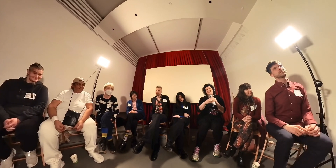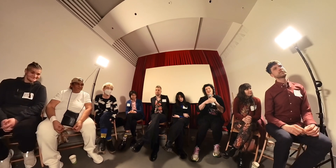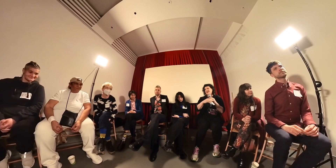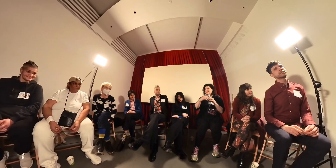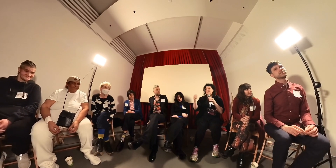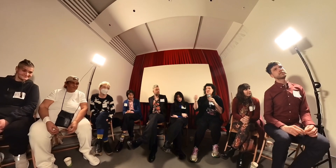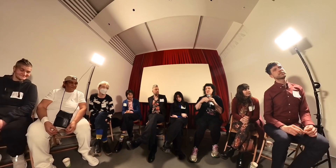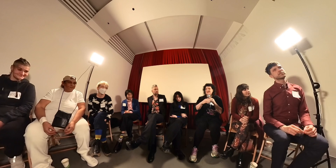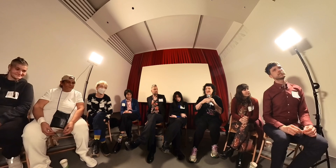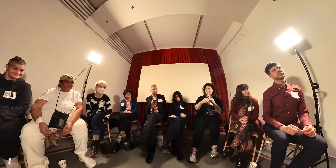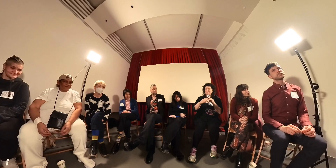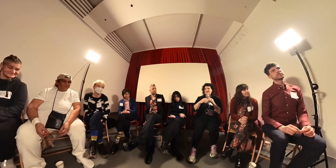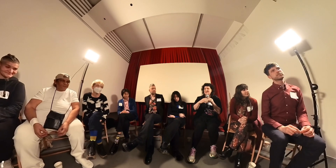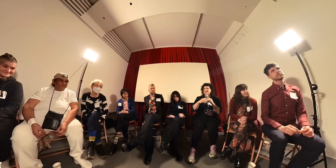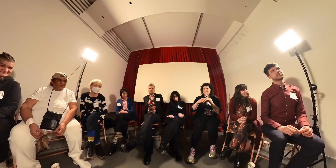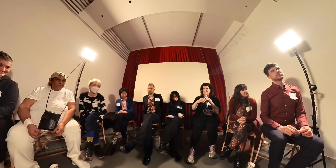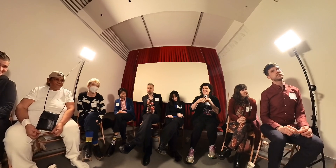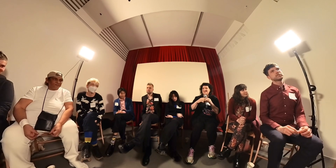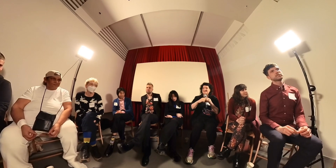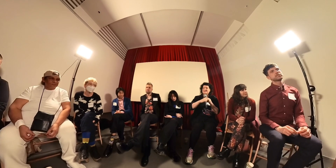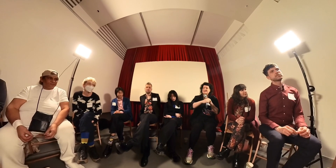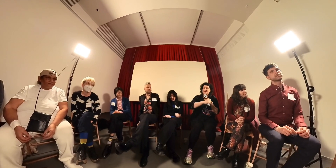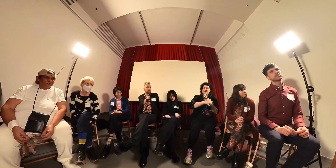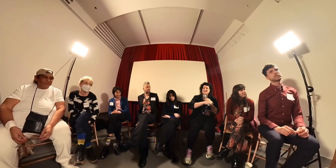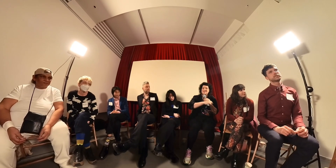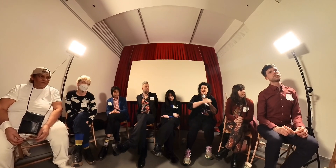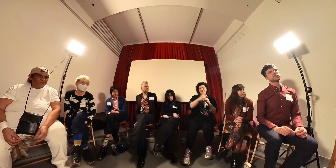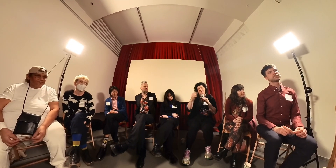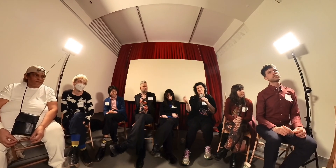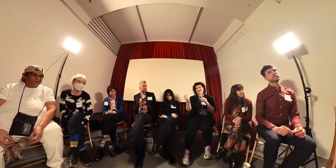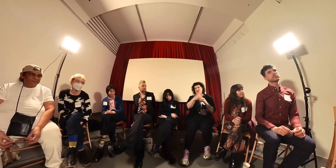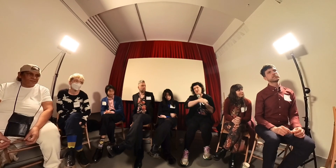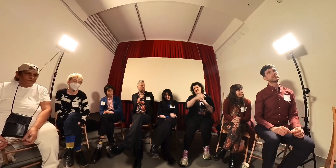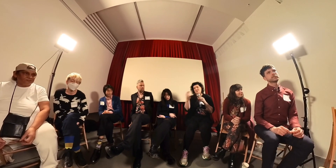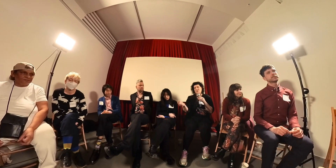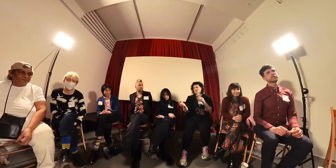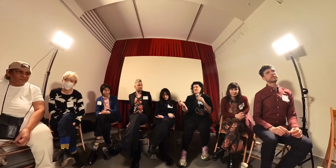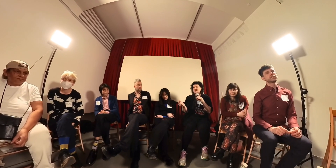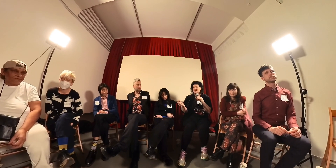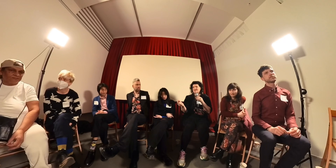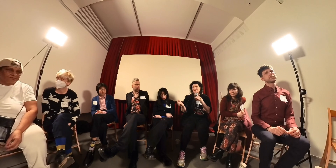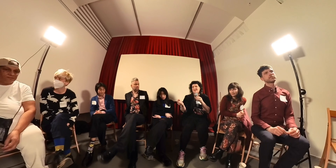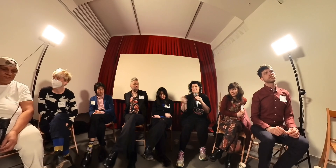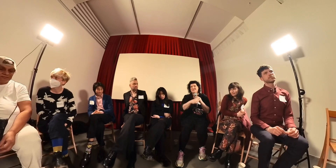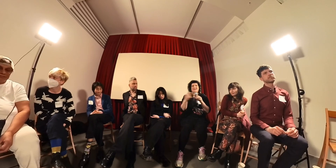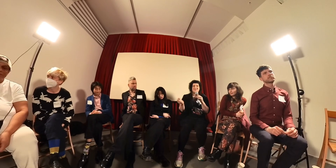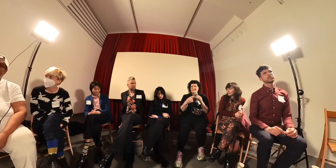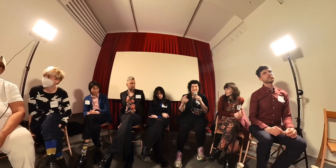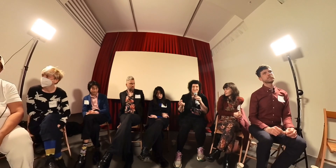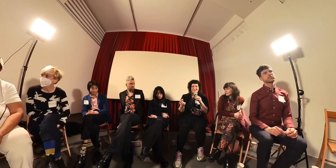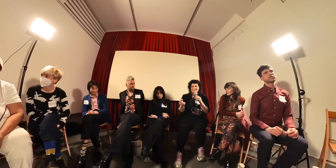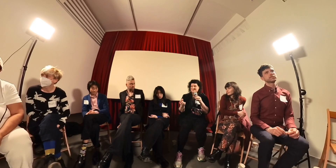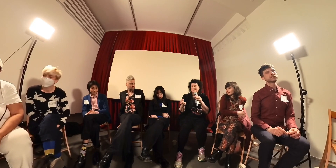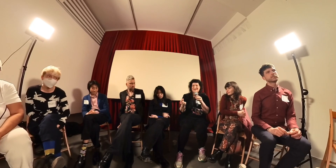že vždycky jeden člověk je vlastně nějaký ten bridge alebo most mezi